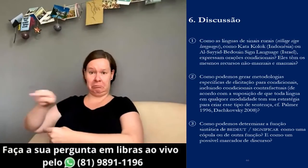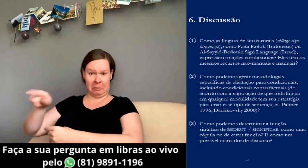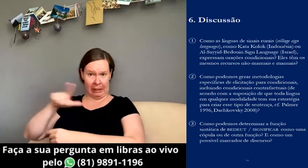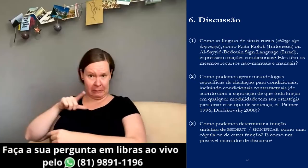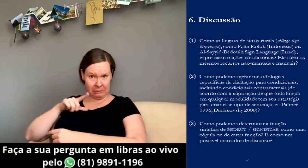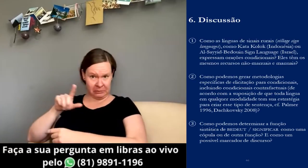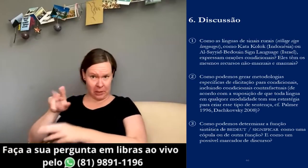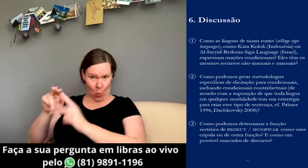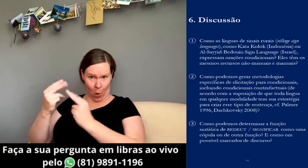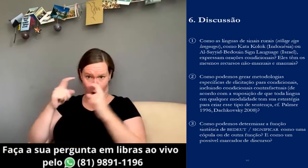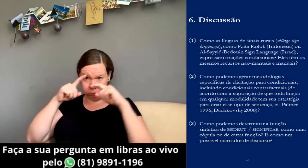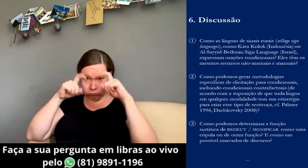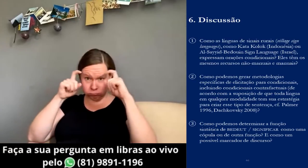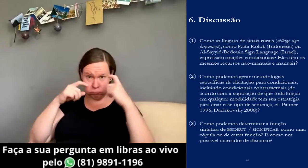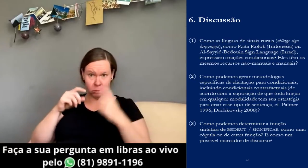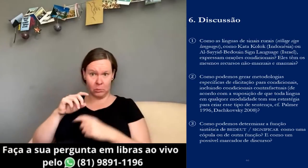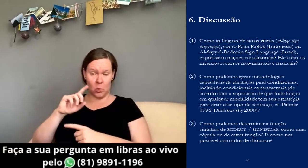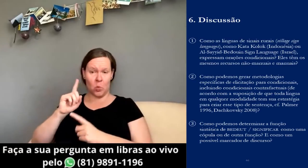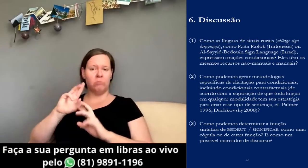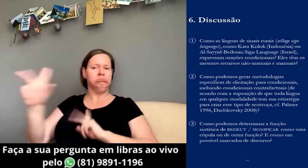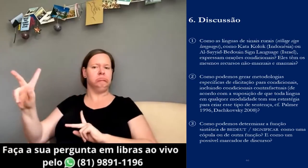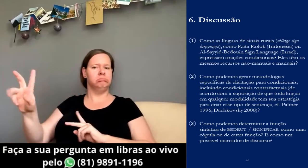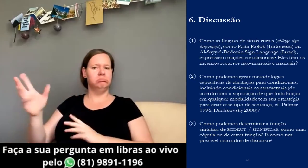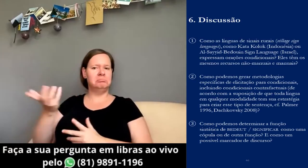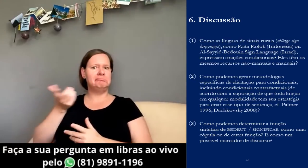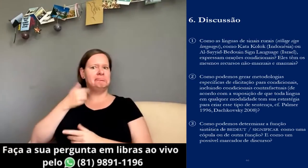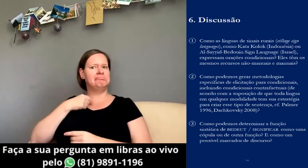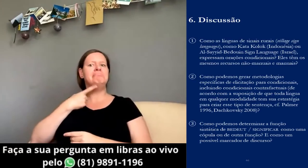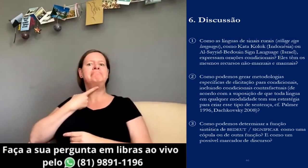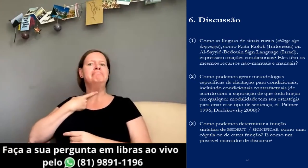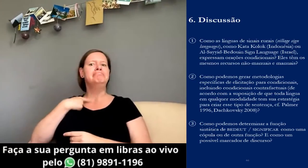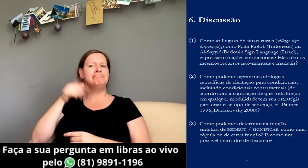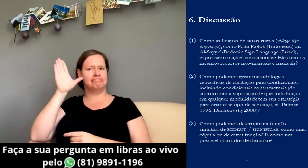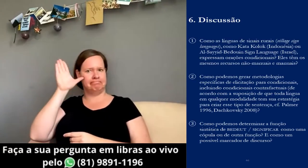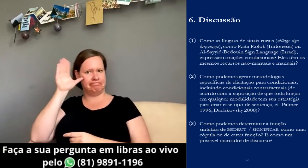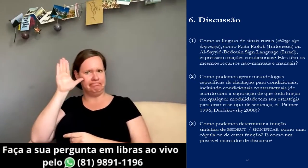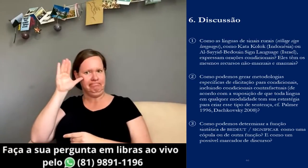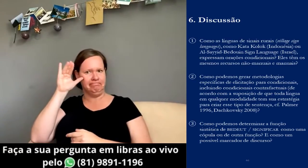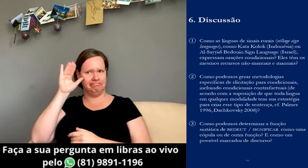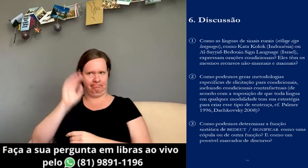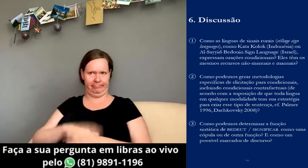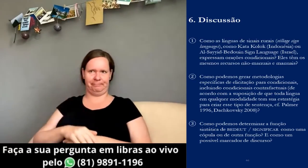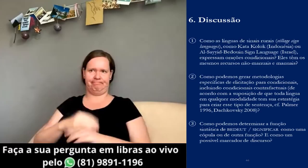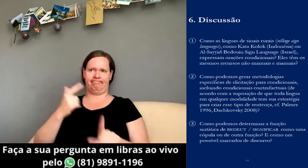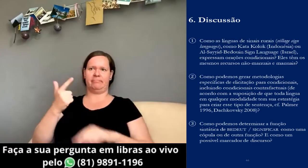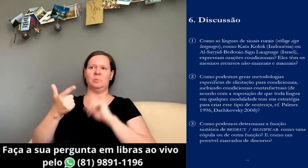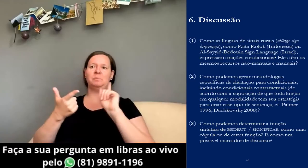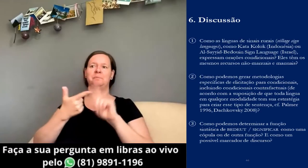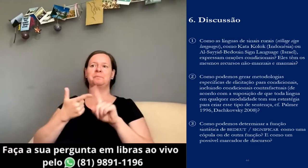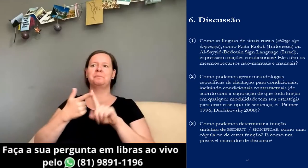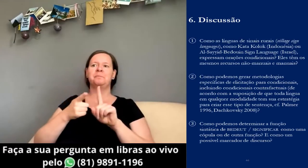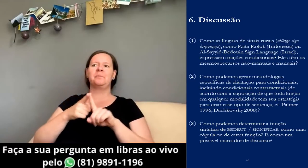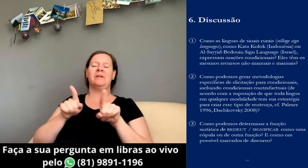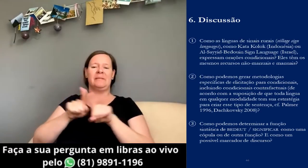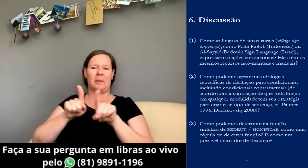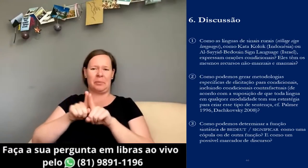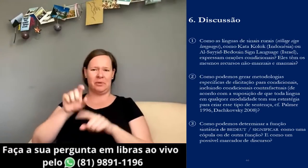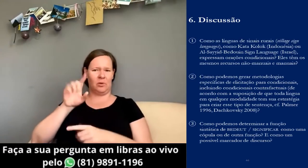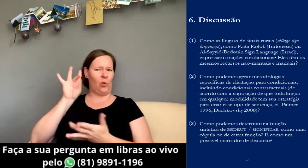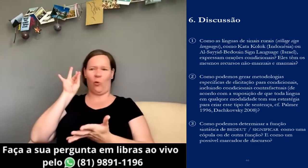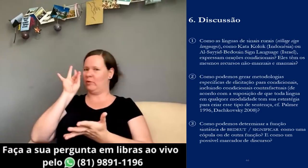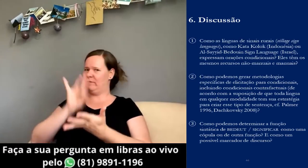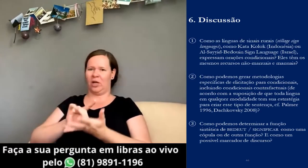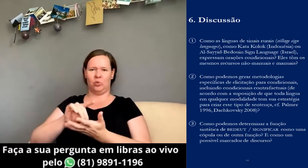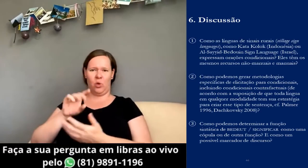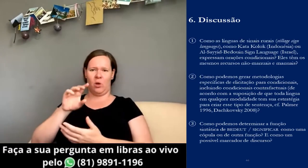são as línguas autóctones, né, que se desenvolvem independentemente. Seria muito interessante a gente olhar como as orações